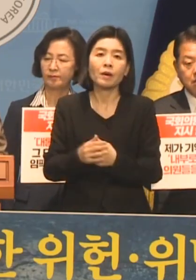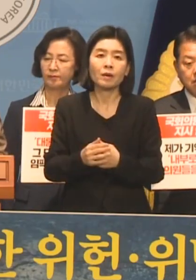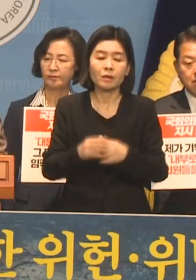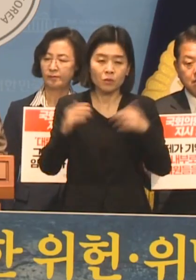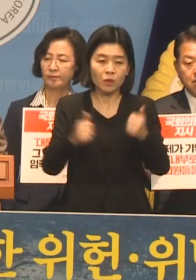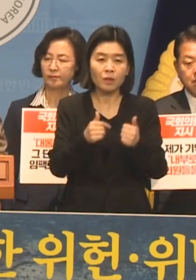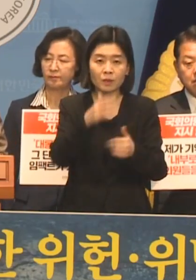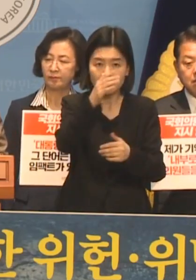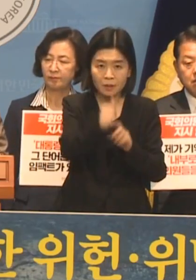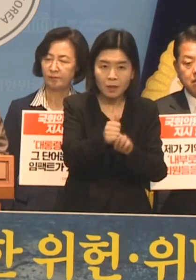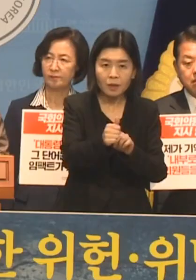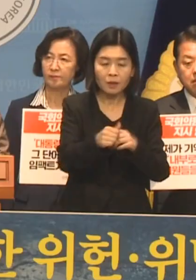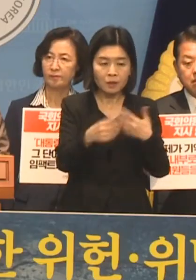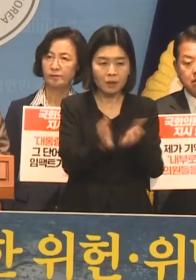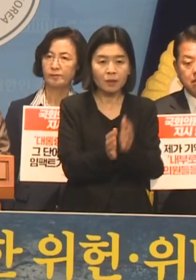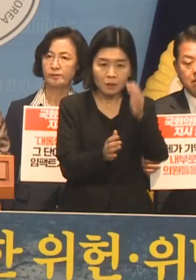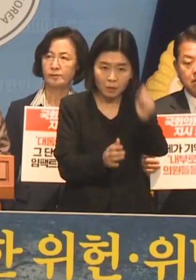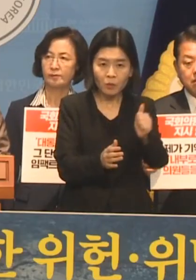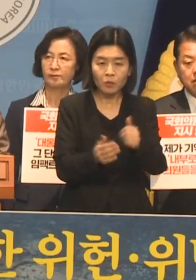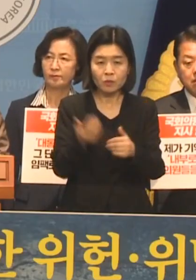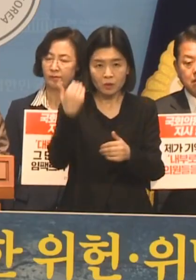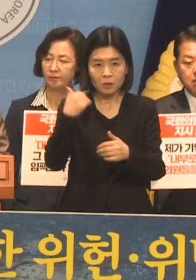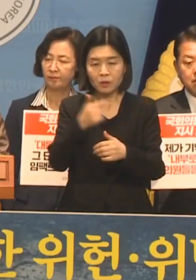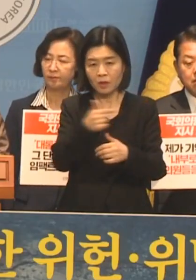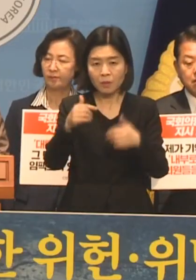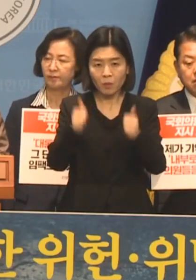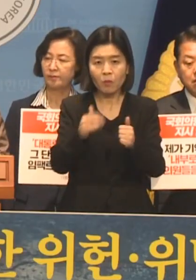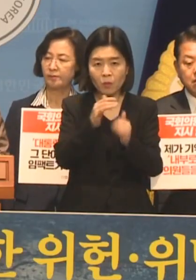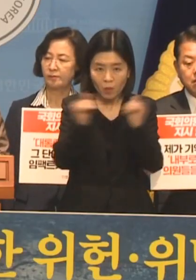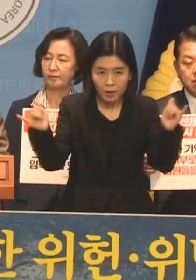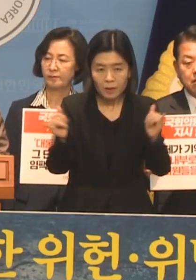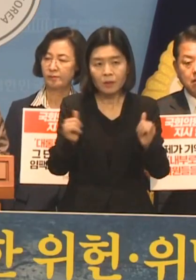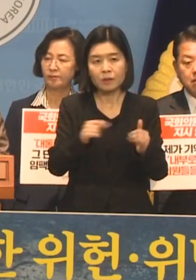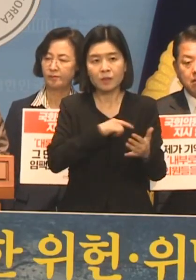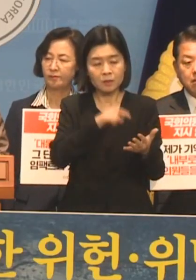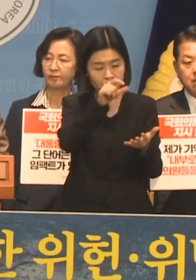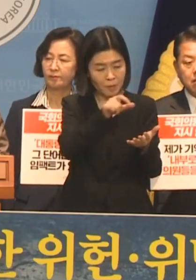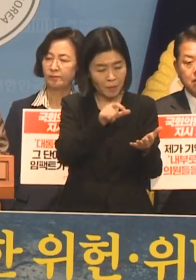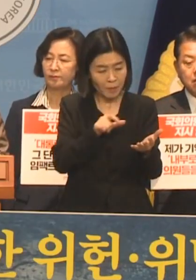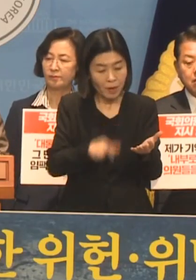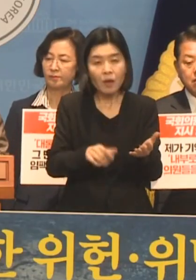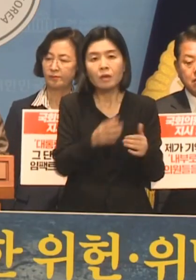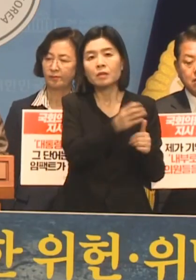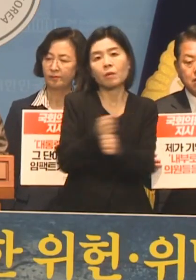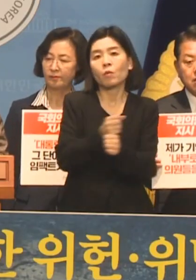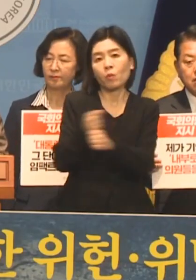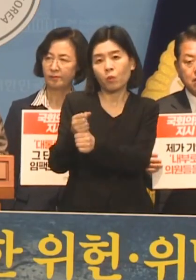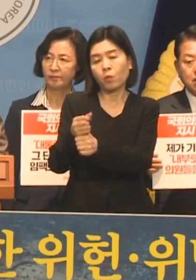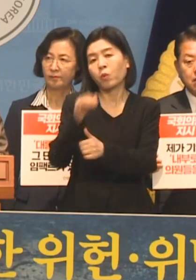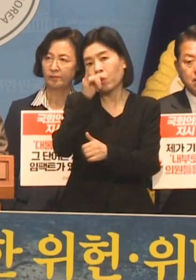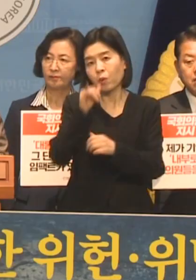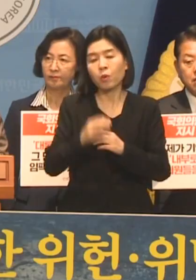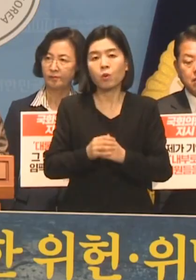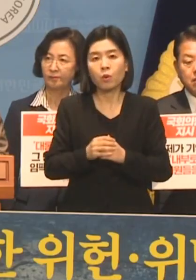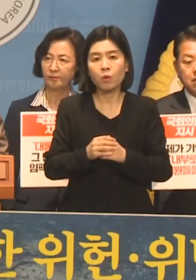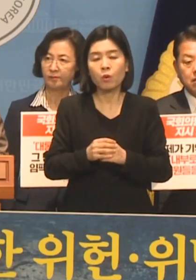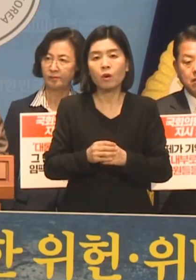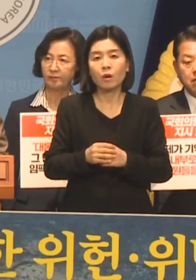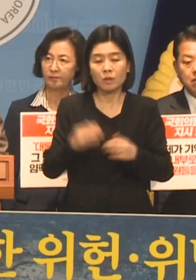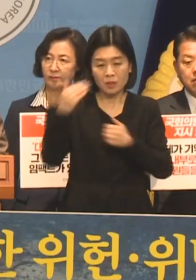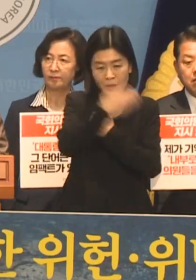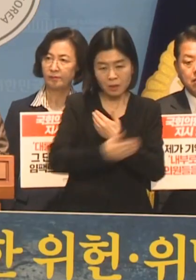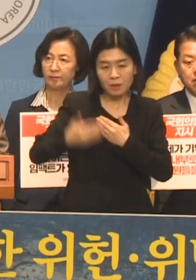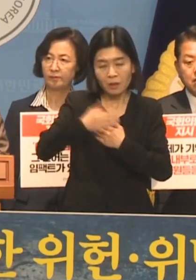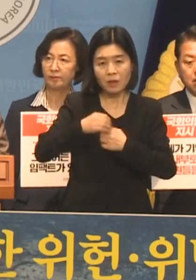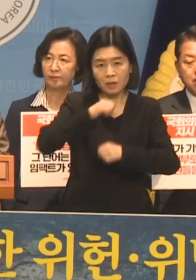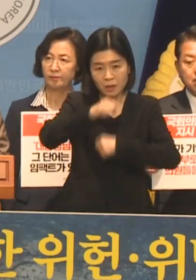국회의장과 정당의 대표, 전직 대법관까지 무고한 사람들을 체포하려 한 것입니다. 이는 신체의 자유는